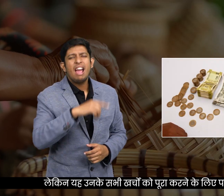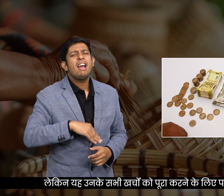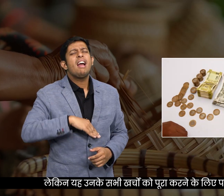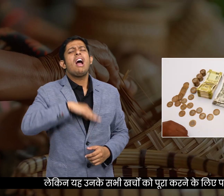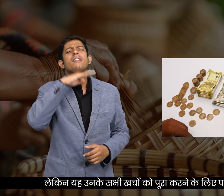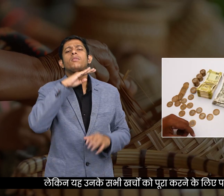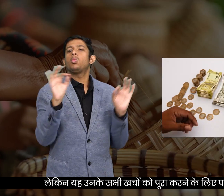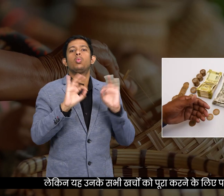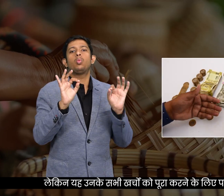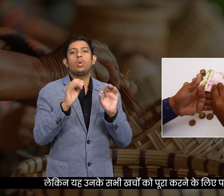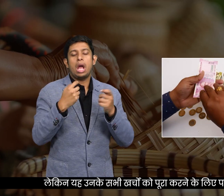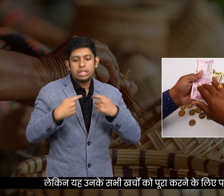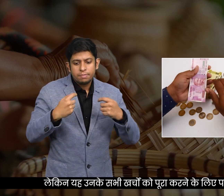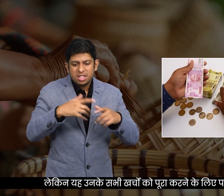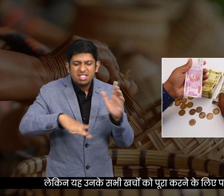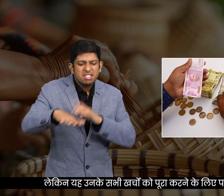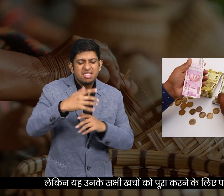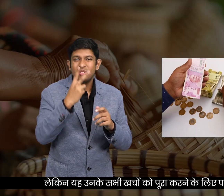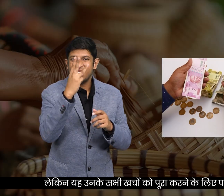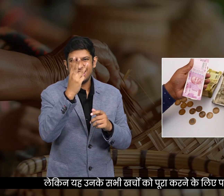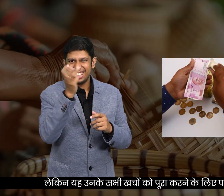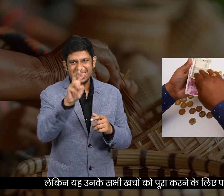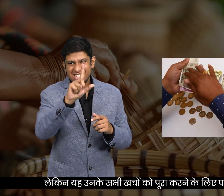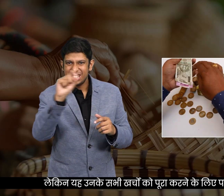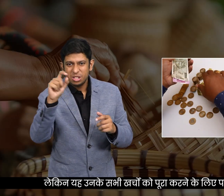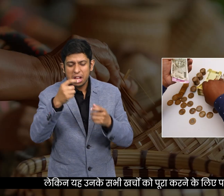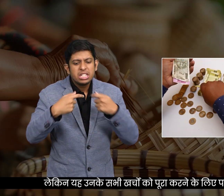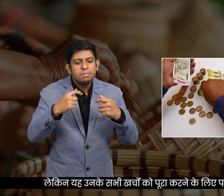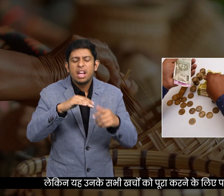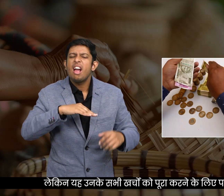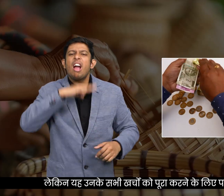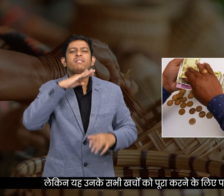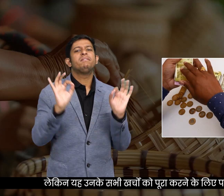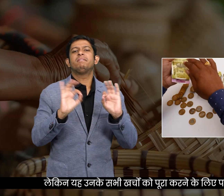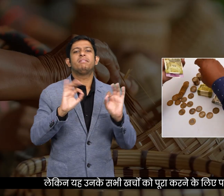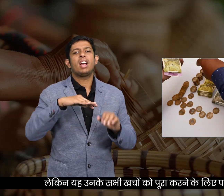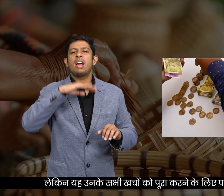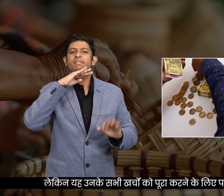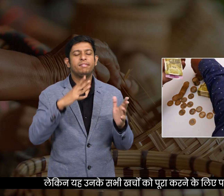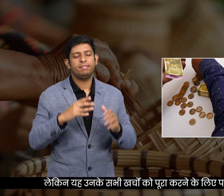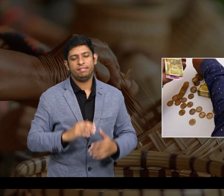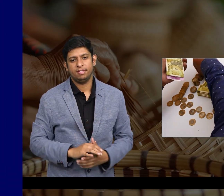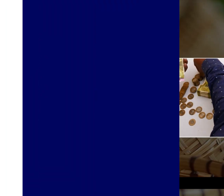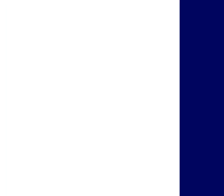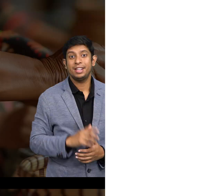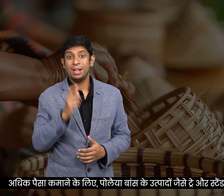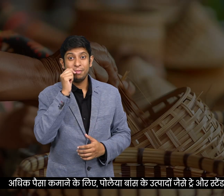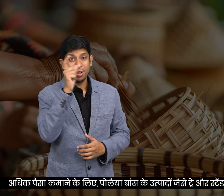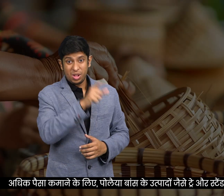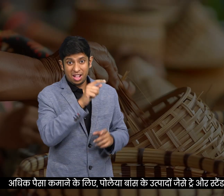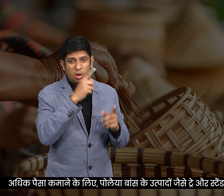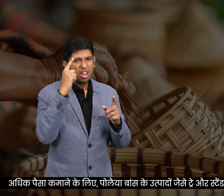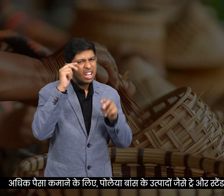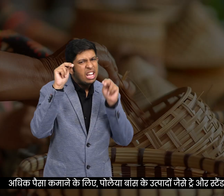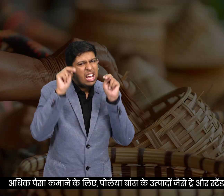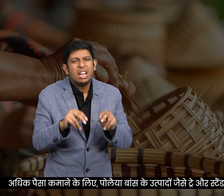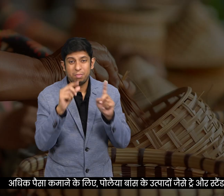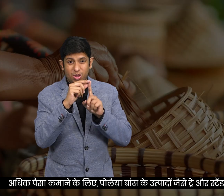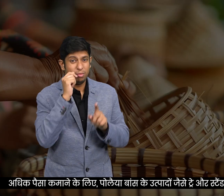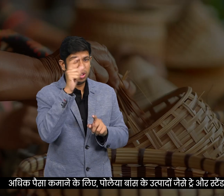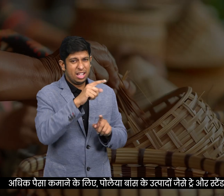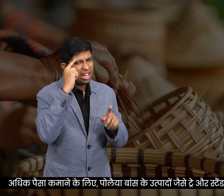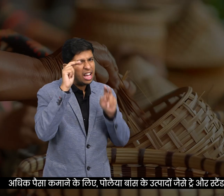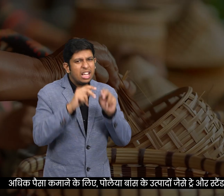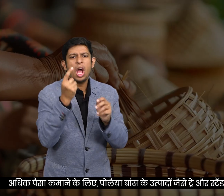लेकिन यह उनके सभी खर्चों को पूरा करने के लिए पर्याप्त नहीं है। अधिक पैसा कमाने के